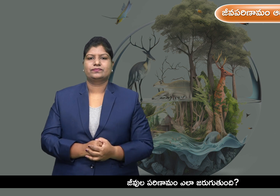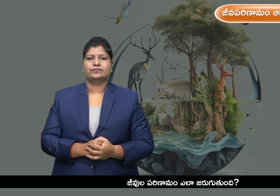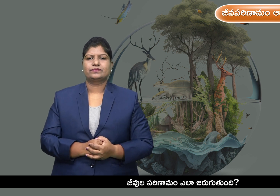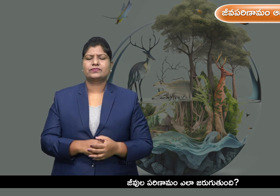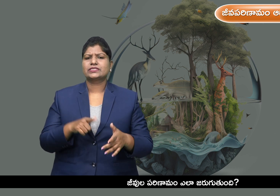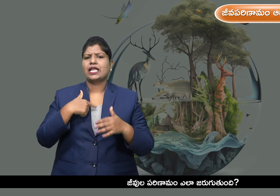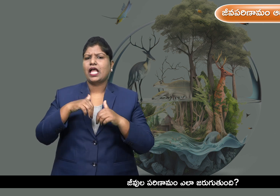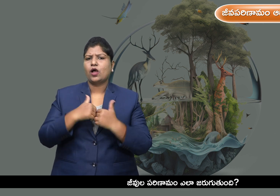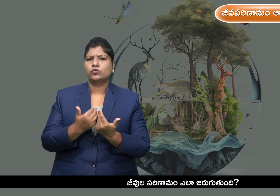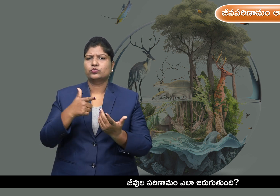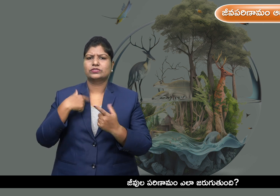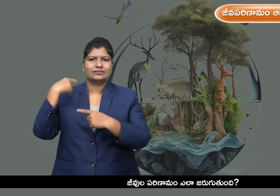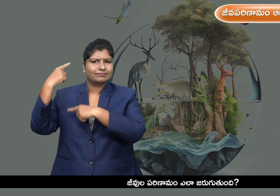జీవుల పరిణామం ఎలా జరుగుతుంది?